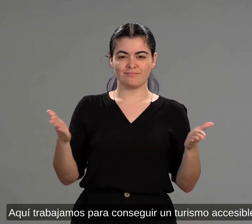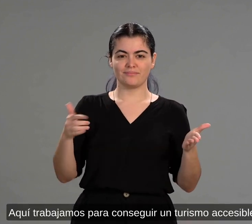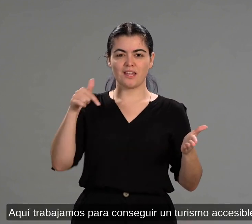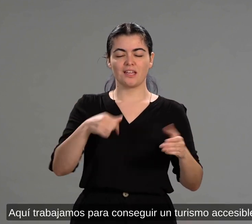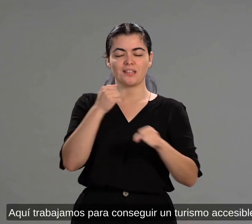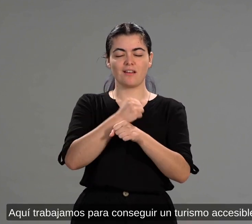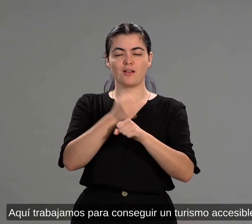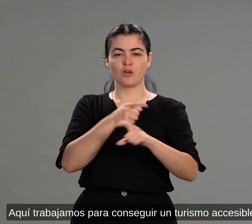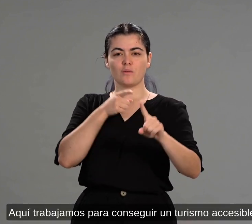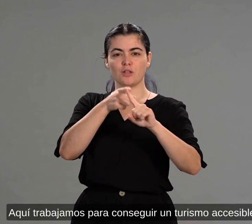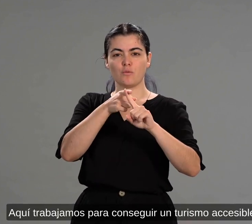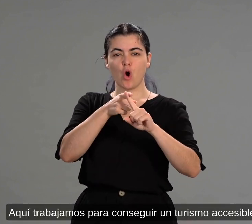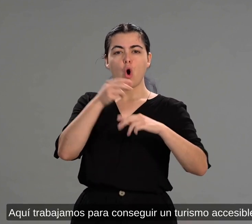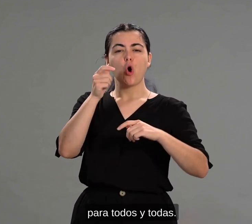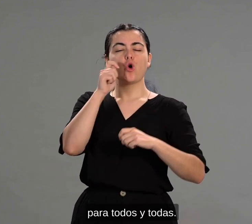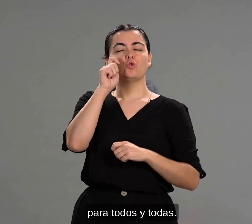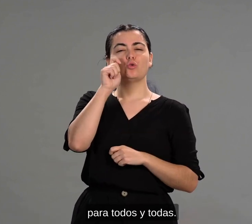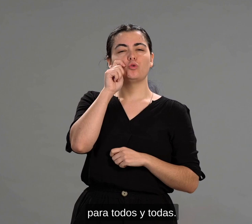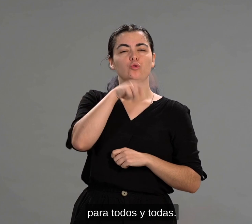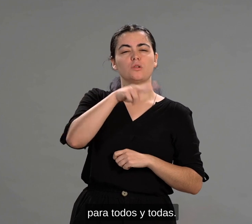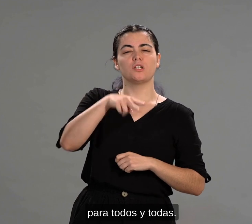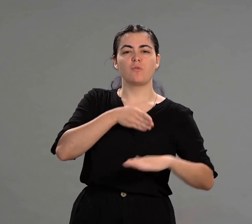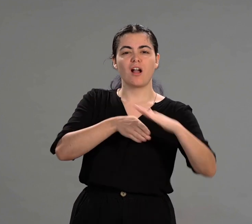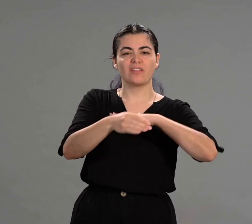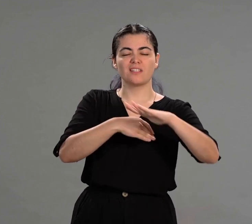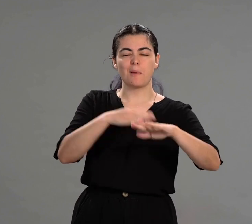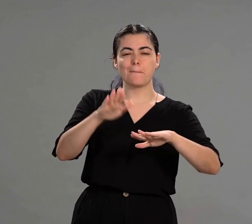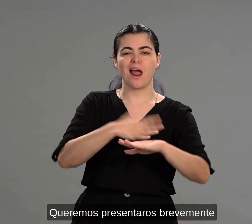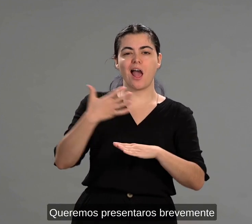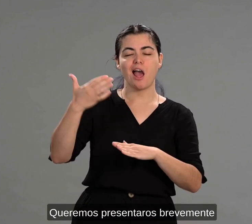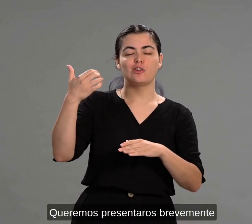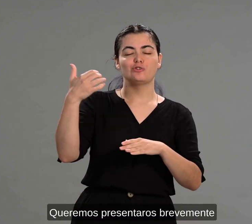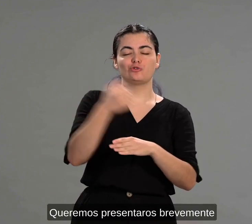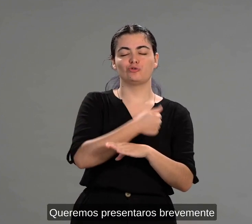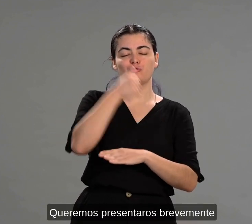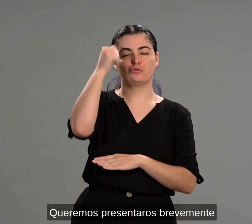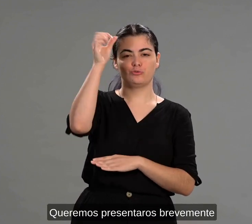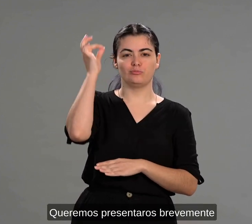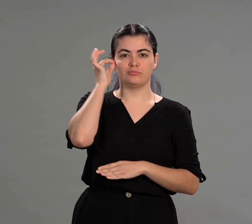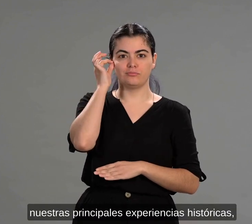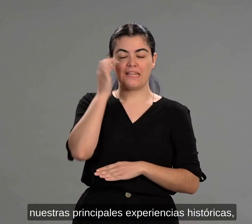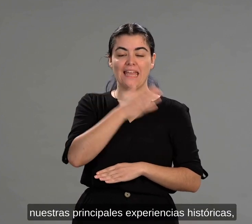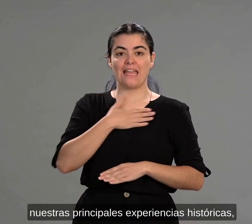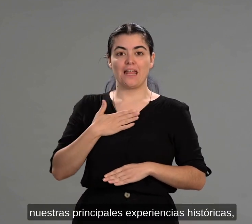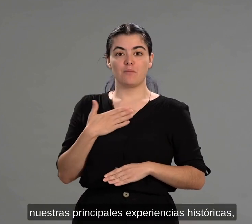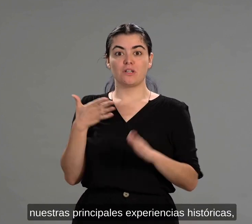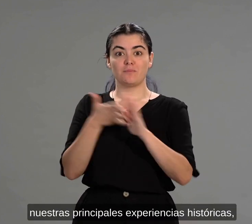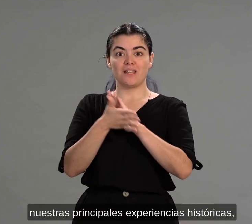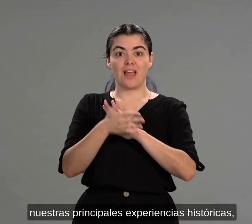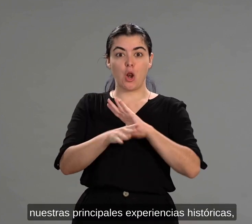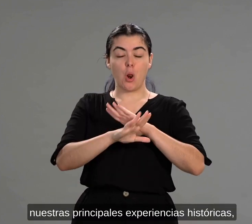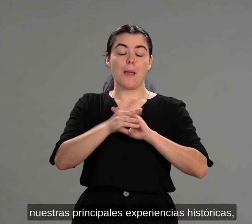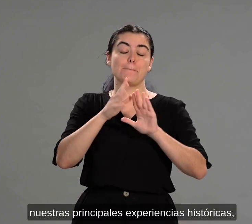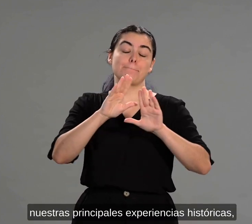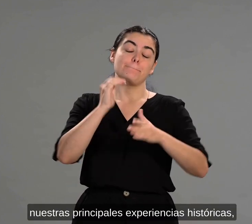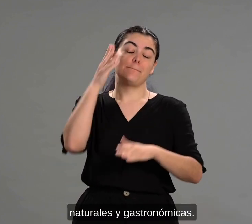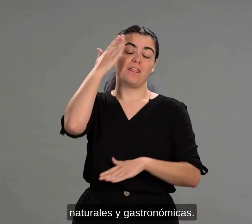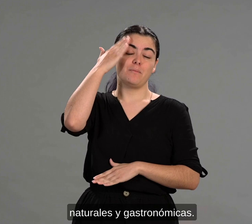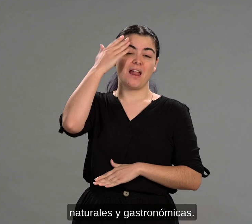conseguir un turismo accesible para todos y todas. Queremos presentaros brevemente nuestras principales experiencias históricas, naturales y